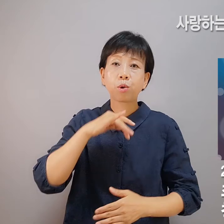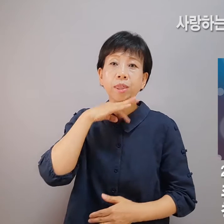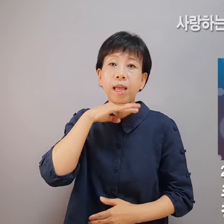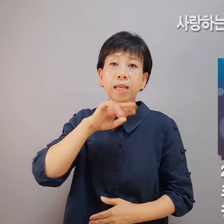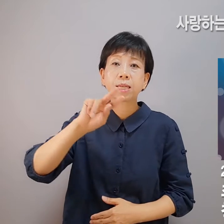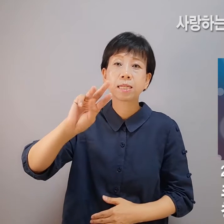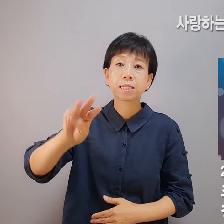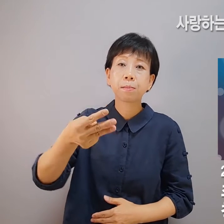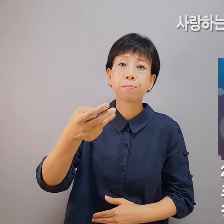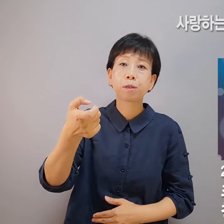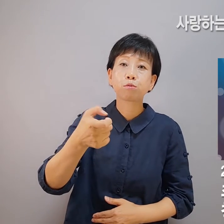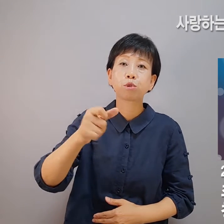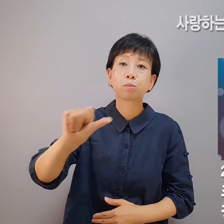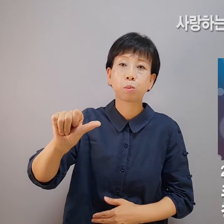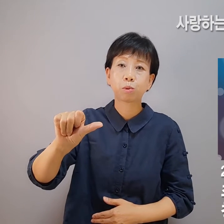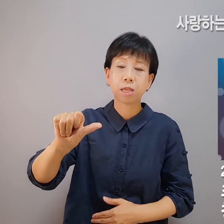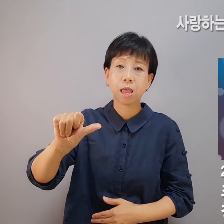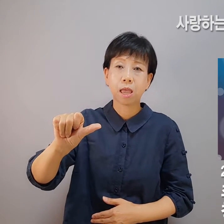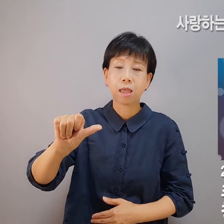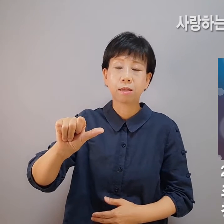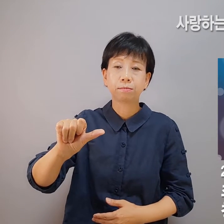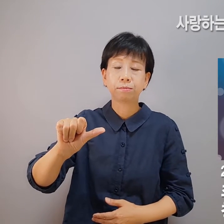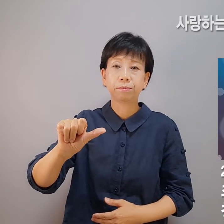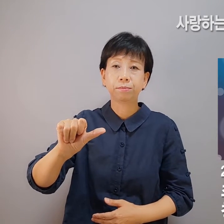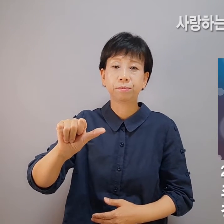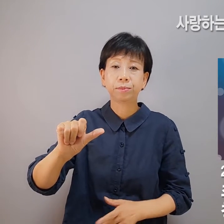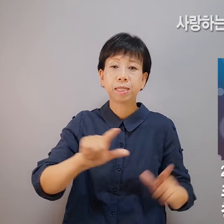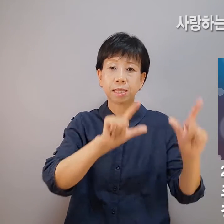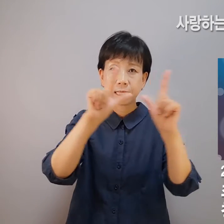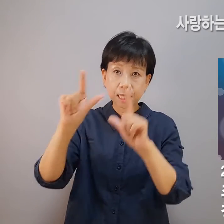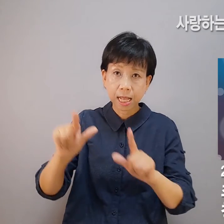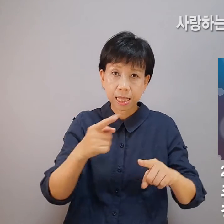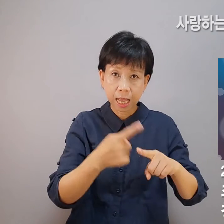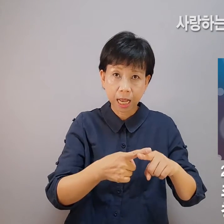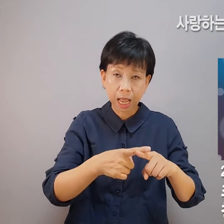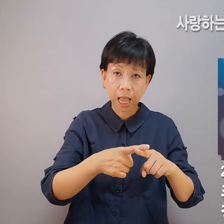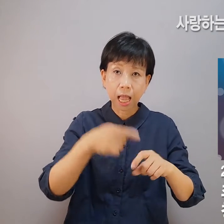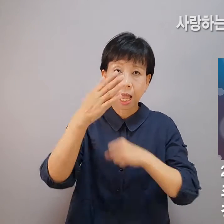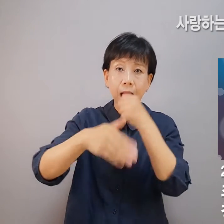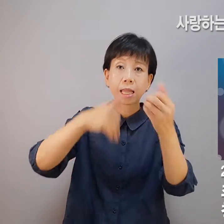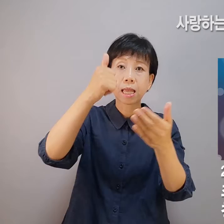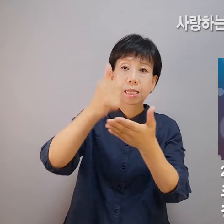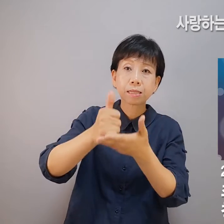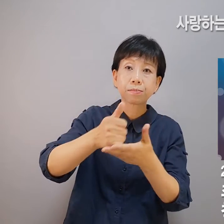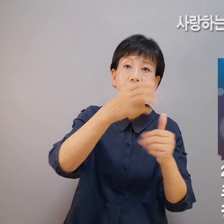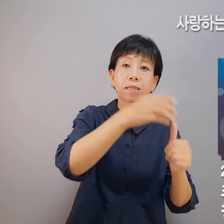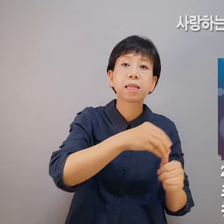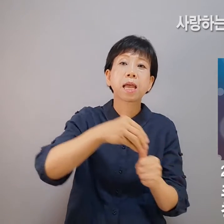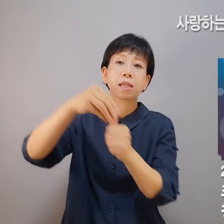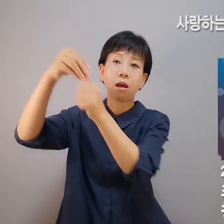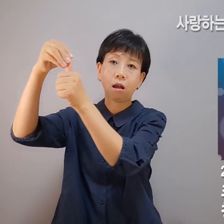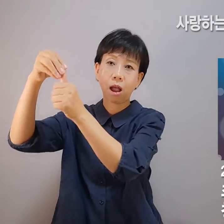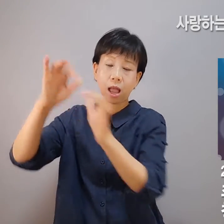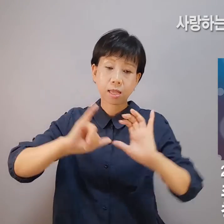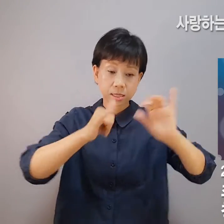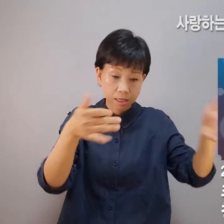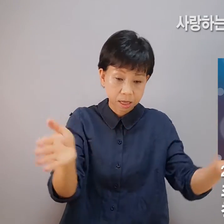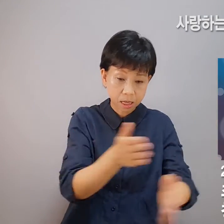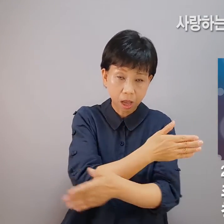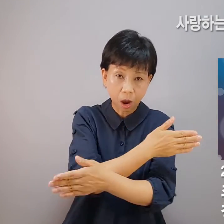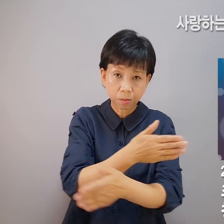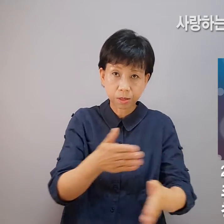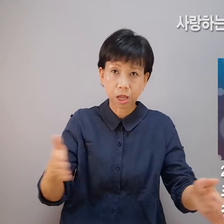살았더라. 에녹이 하나님과 동행하더니 하나님이 그를 데려가심으로 세상에 있지